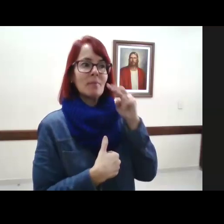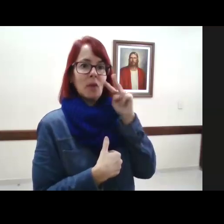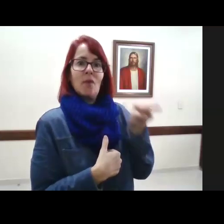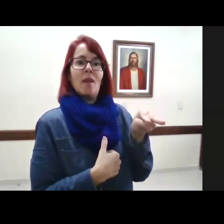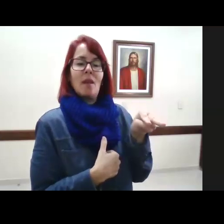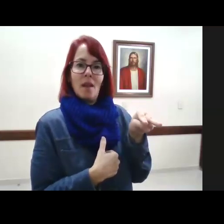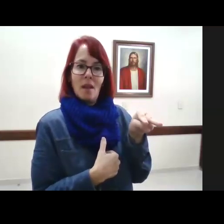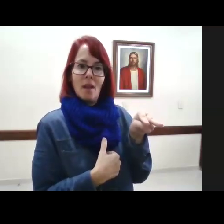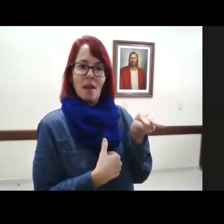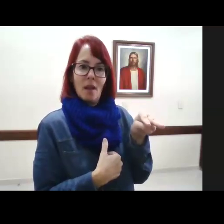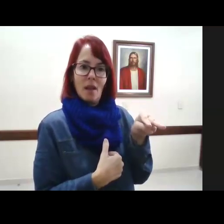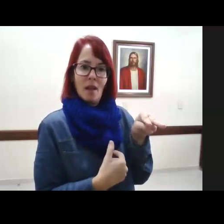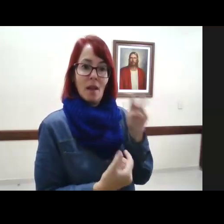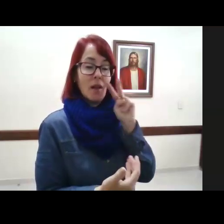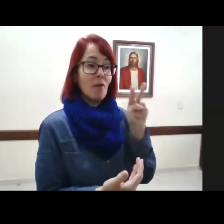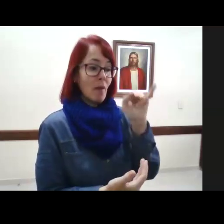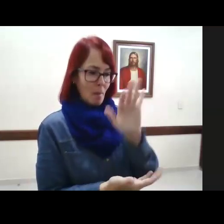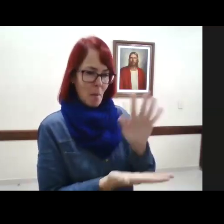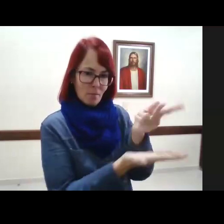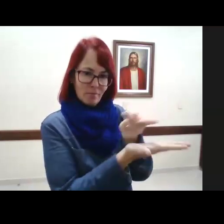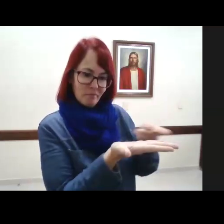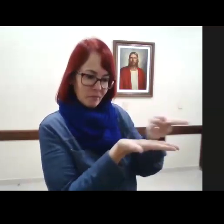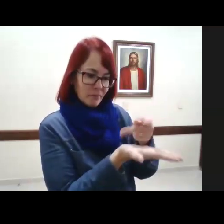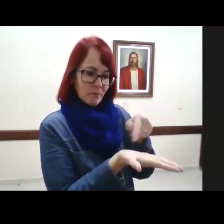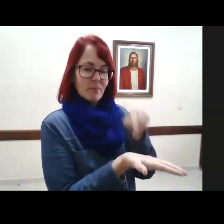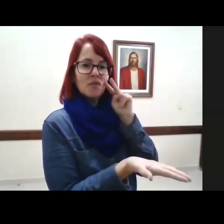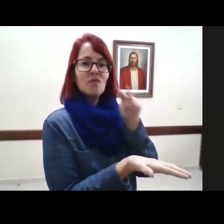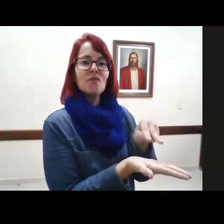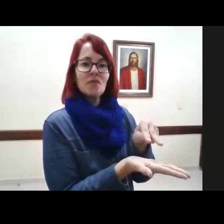ao ver essas ilustrações, né, que